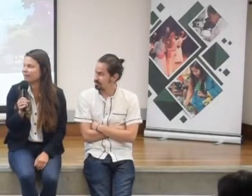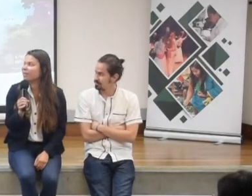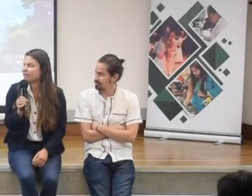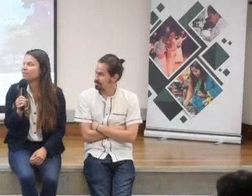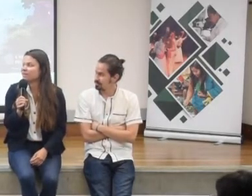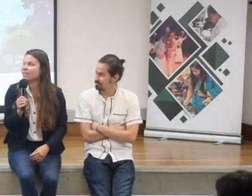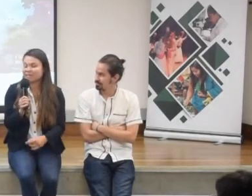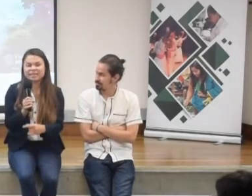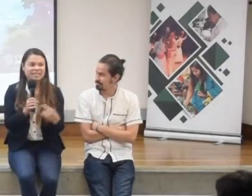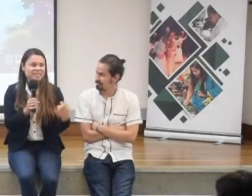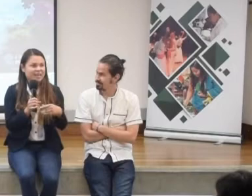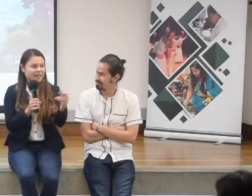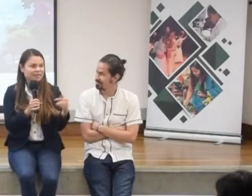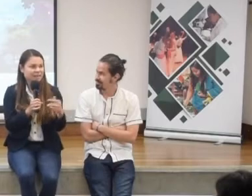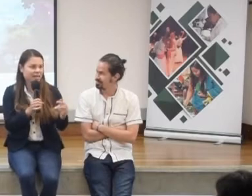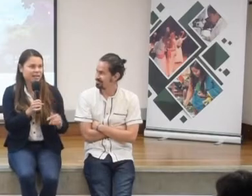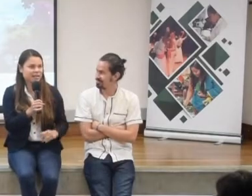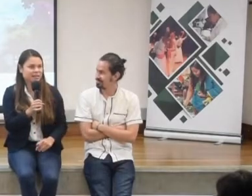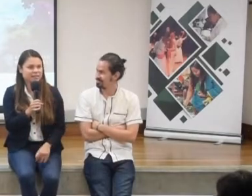sean